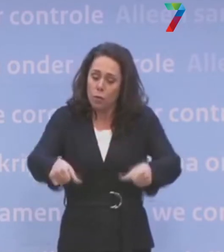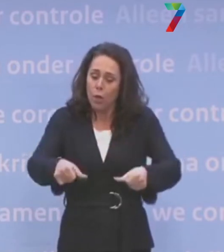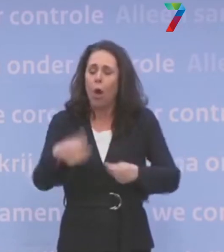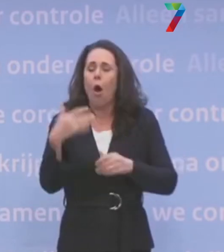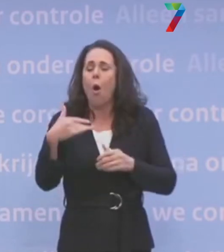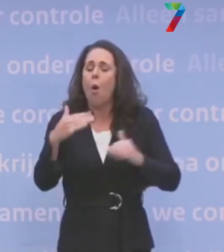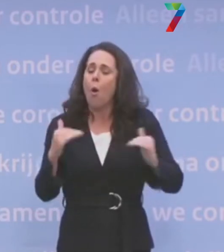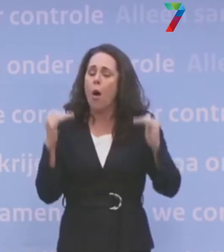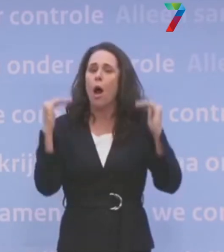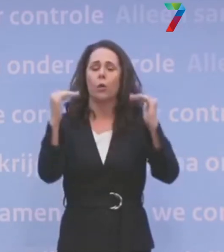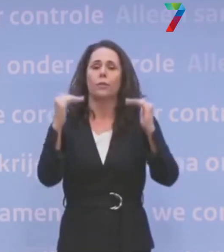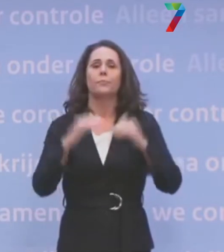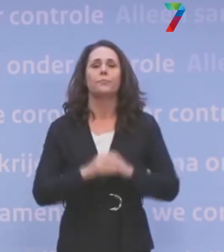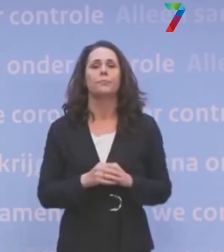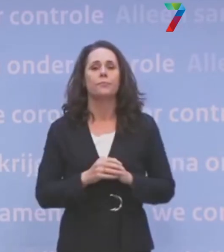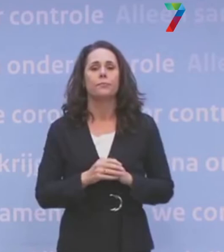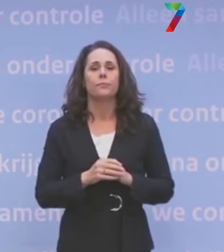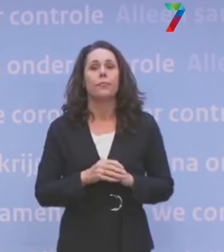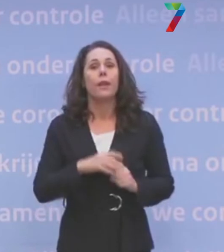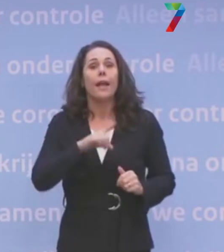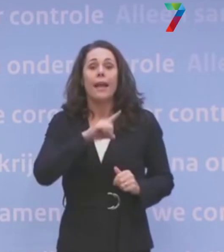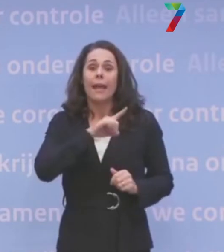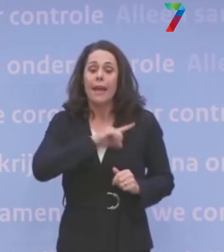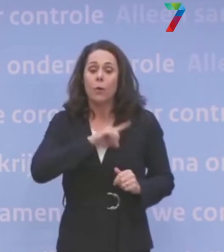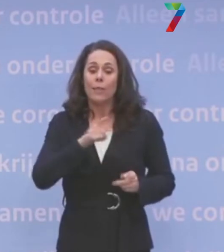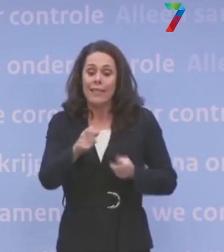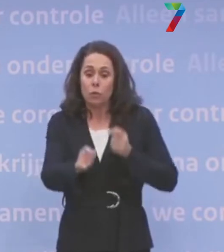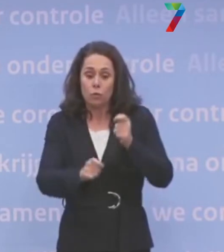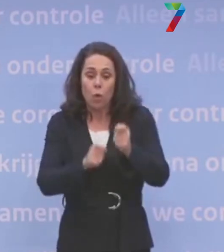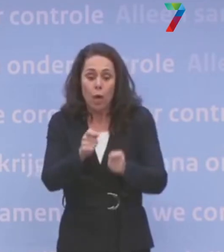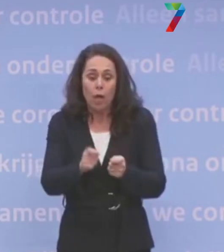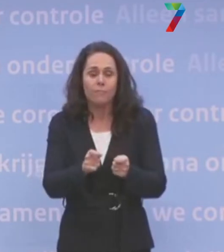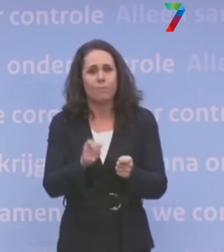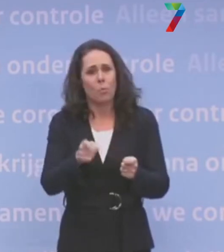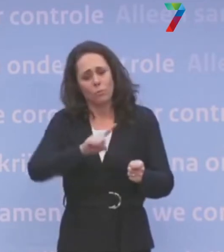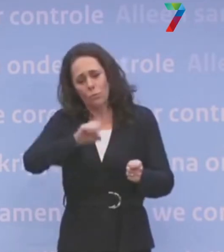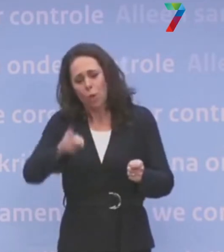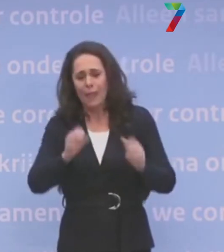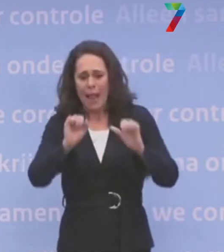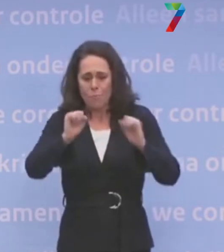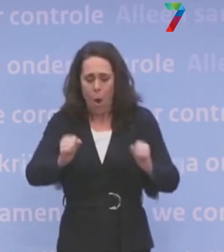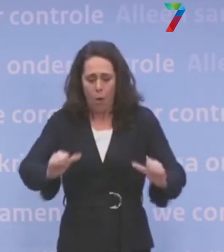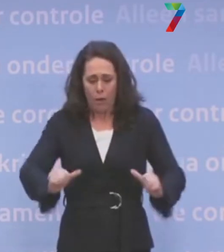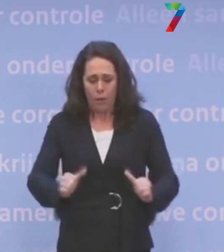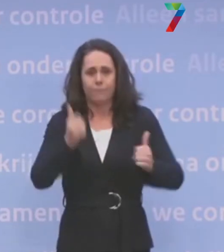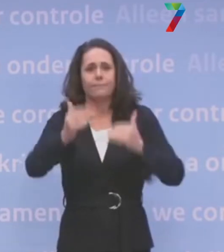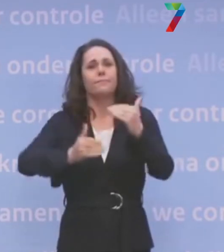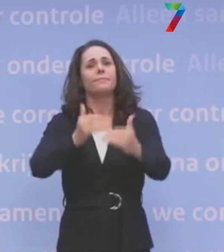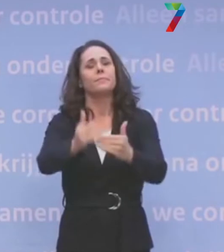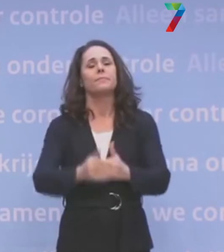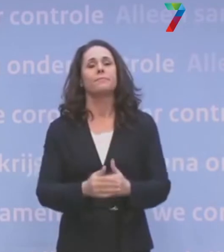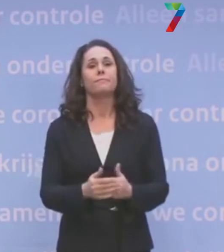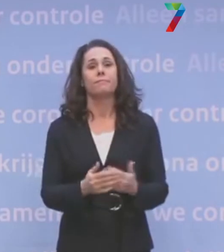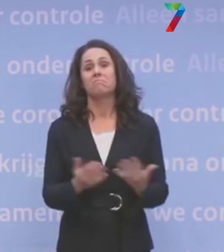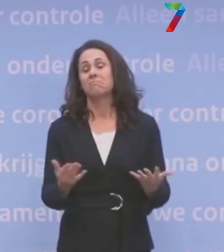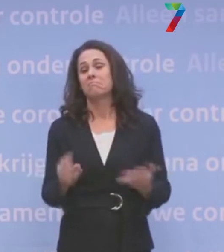hoog. En de reguliere zorg moet ook zo snel mogelijk weer worden opgestart. Iemand met